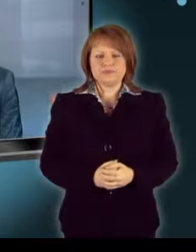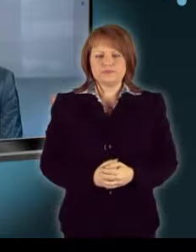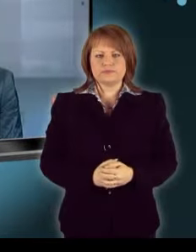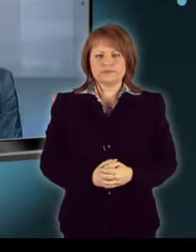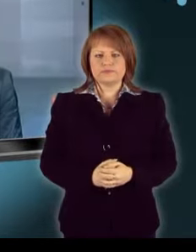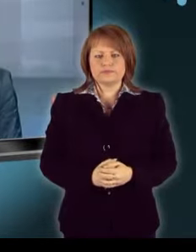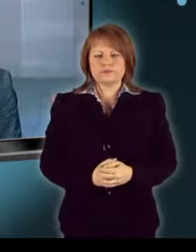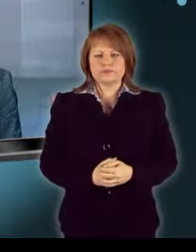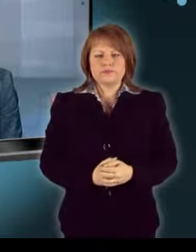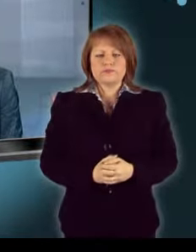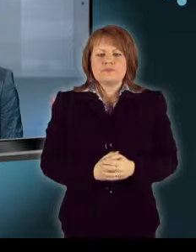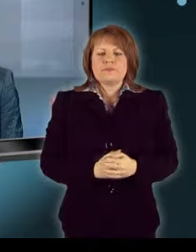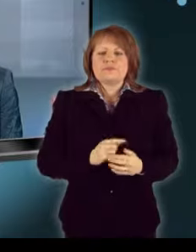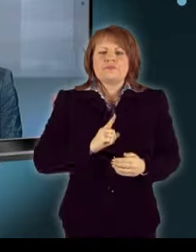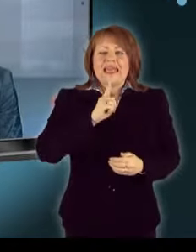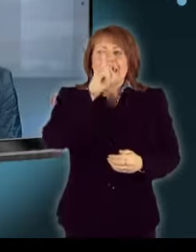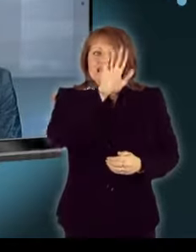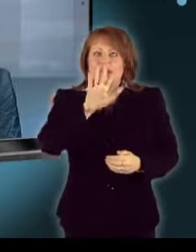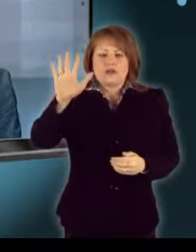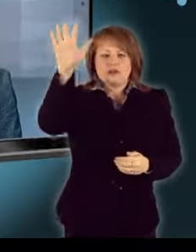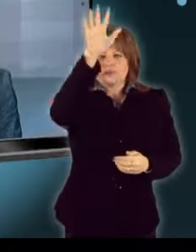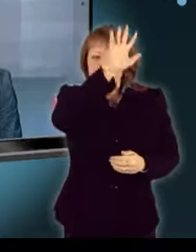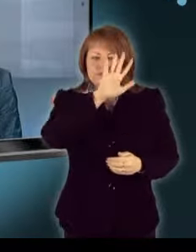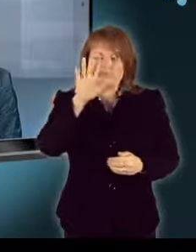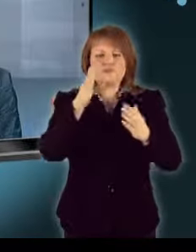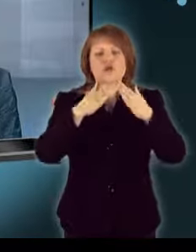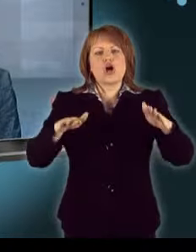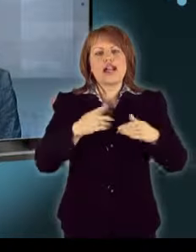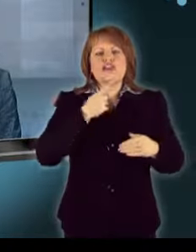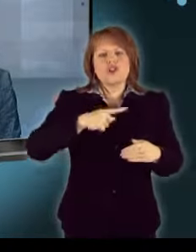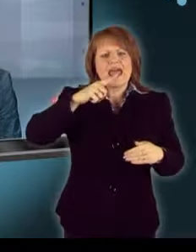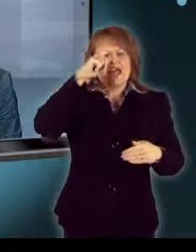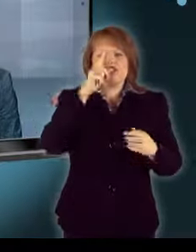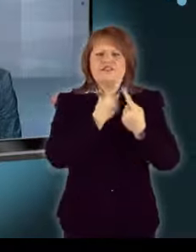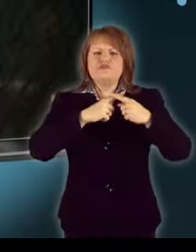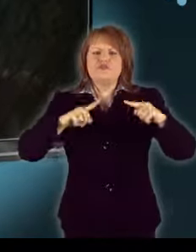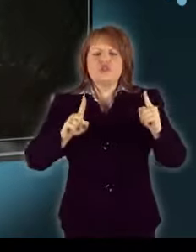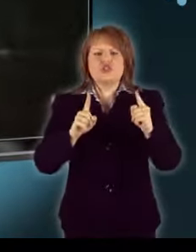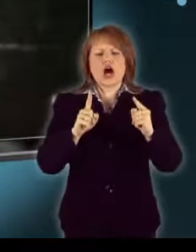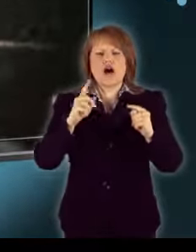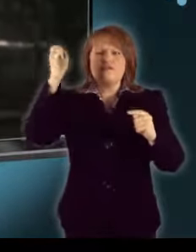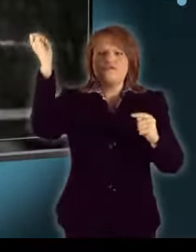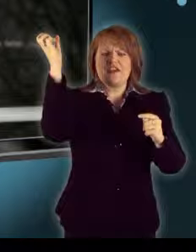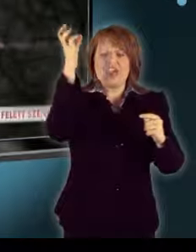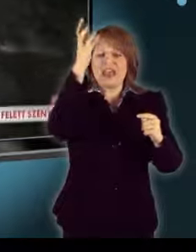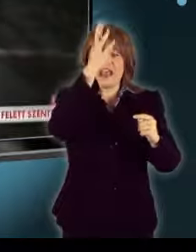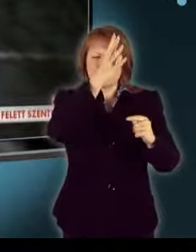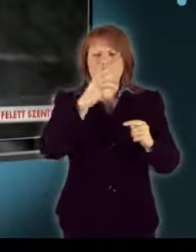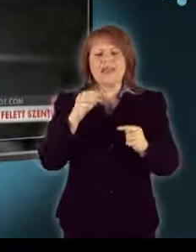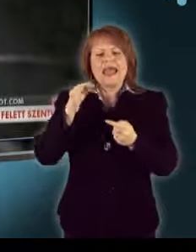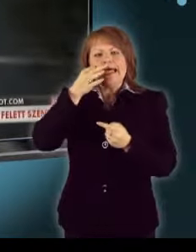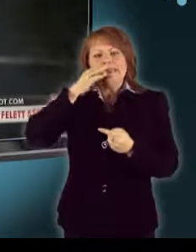Titokzatos tűzgömb futott át karácsony este Északnyugat-Európa egén és keltett riadalmat. Az egyik német UFO központot